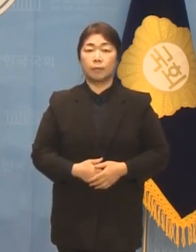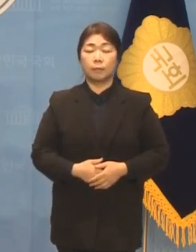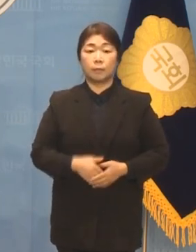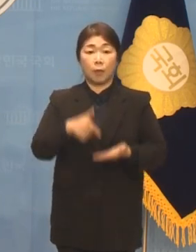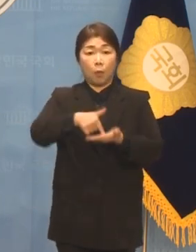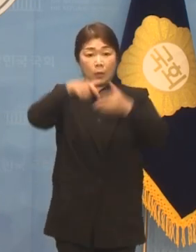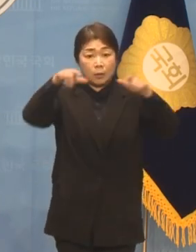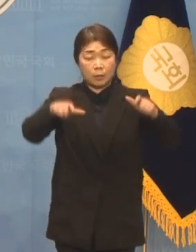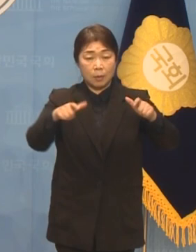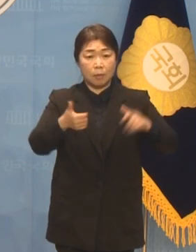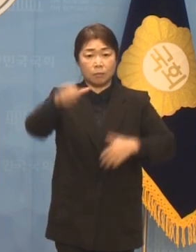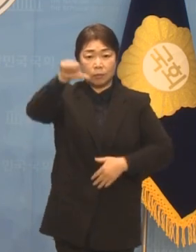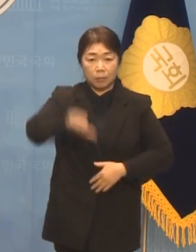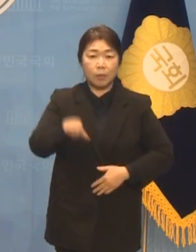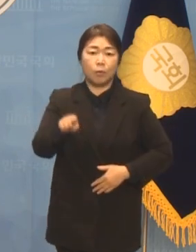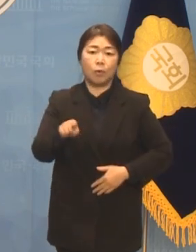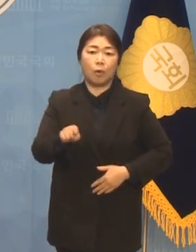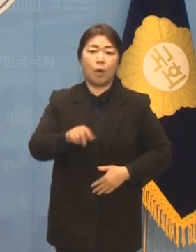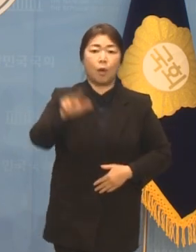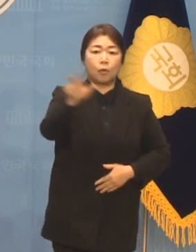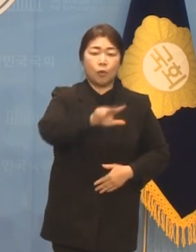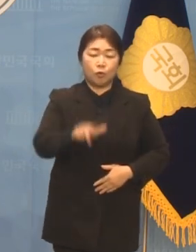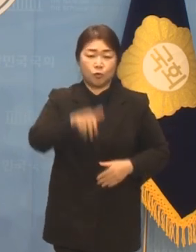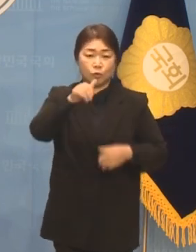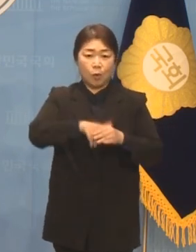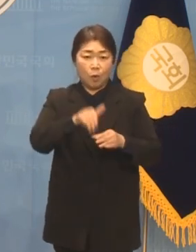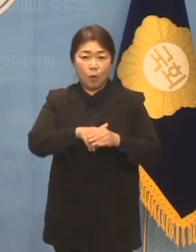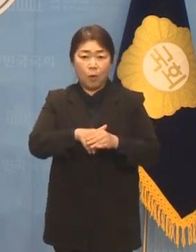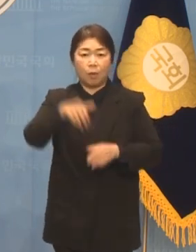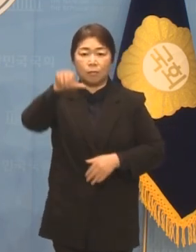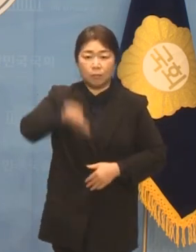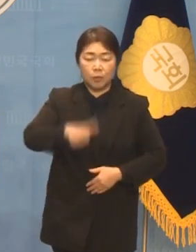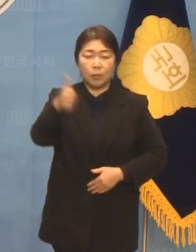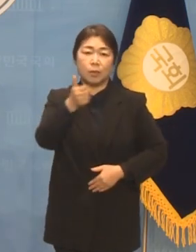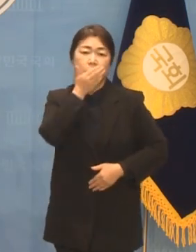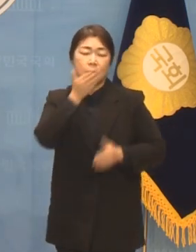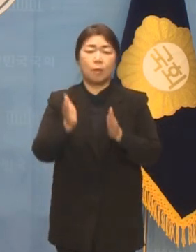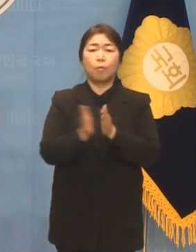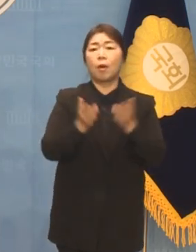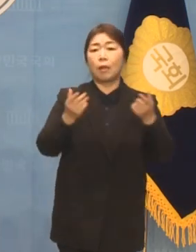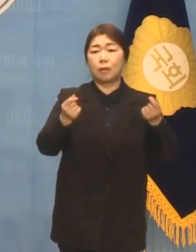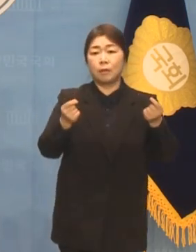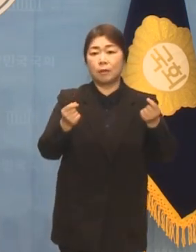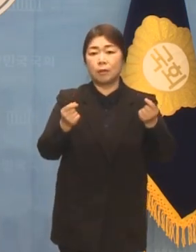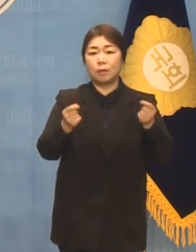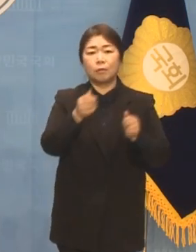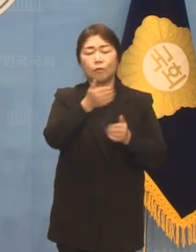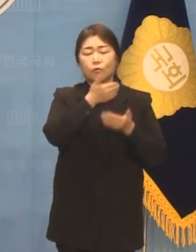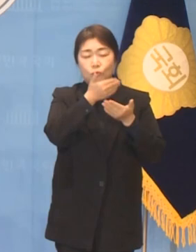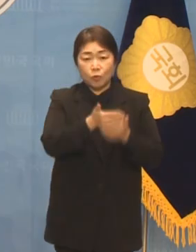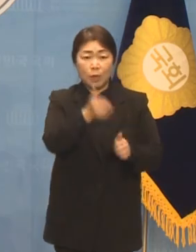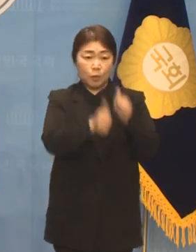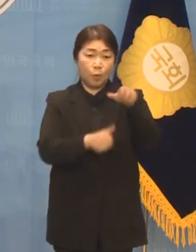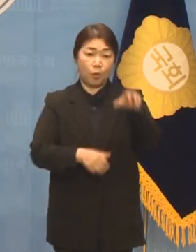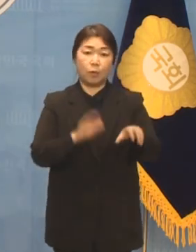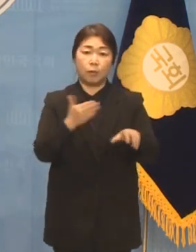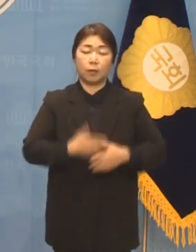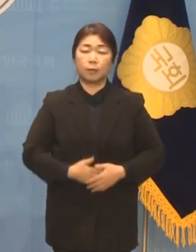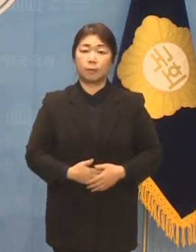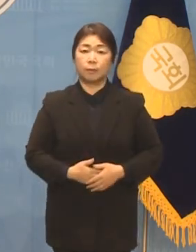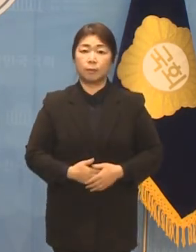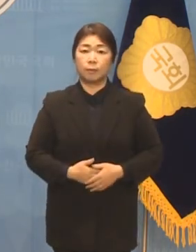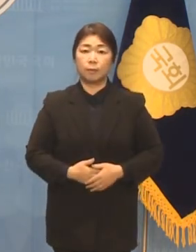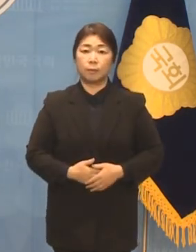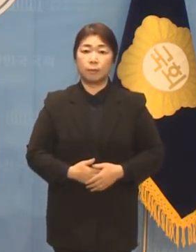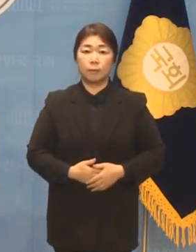광진의 성패는 곧 전국 선거 판세를 좌우하는 리트머스 시험지가 될 수 있습니다. 지난날